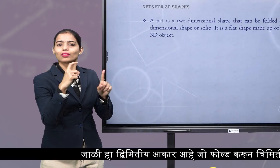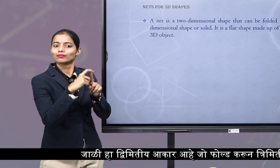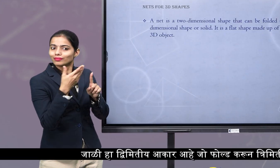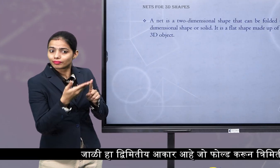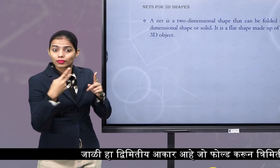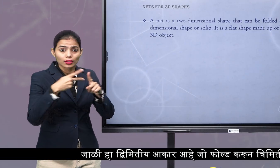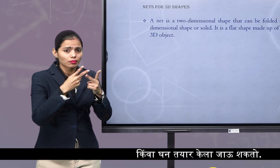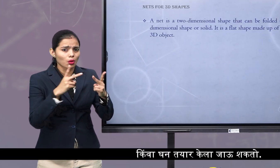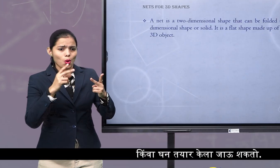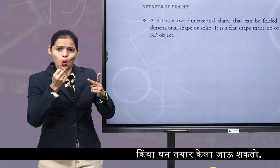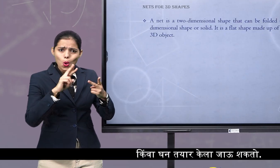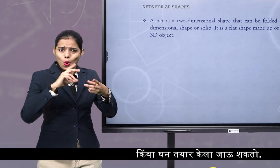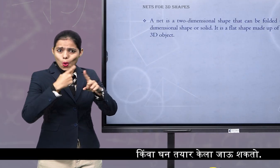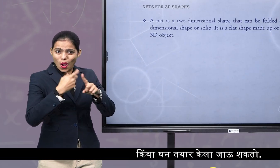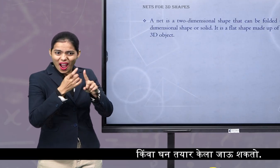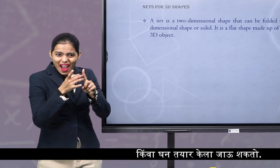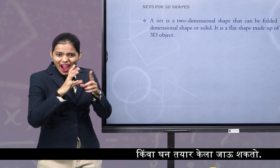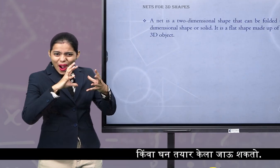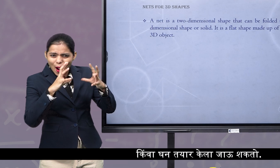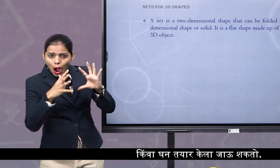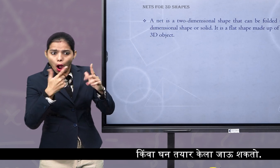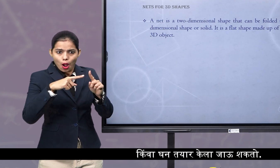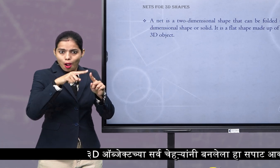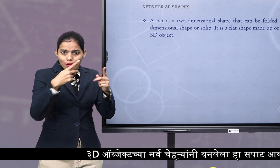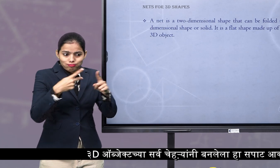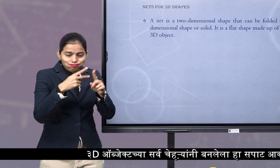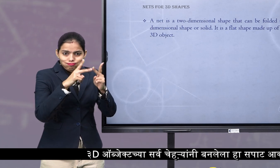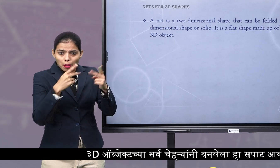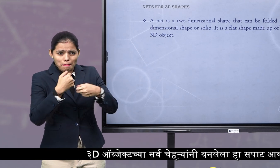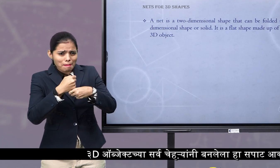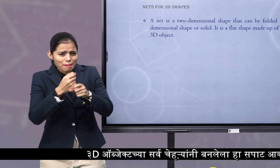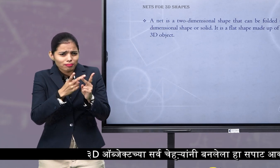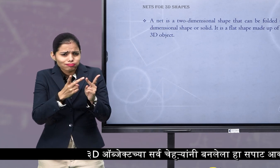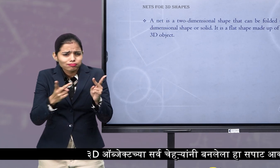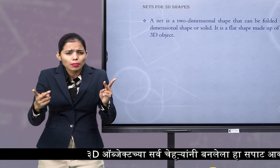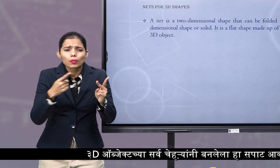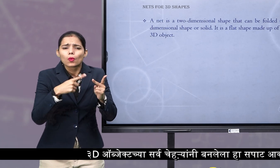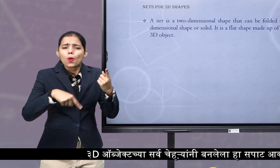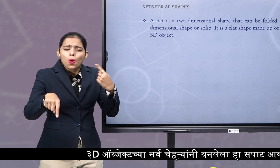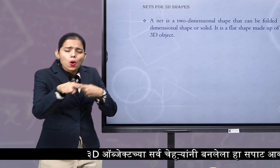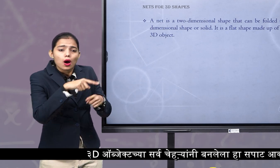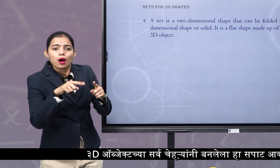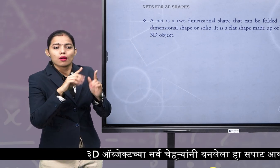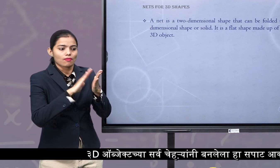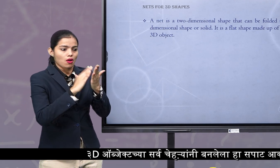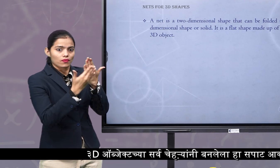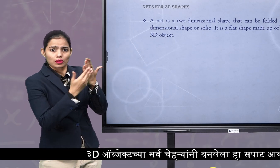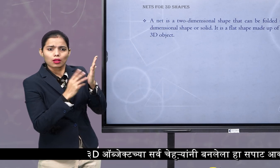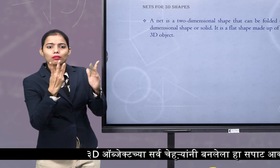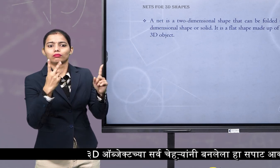त्रिमितीय आकार किंवा घन तयार केला जाऊ शकतो. 3D ऑब्जेक्टच्या सर्व चेहऱ्यांनी बनलेला हा सपाट